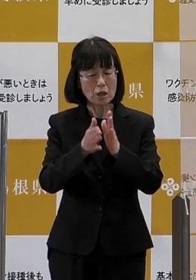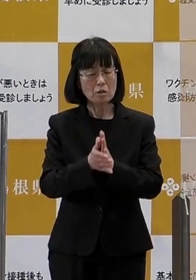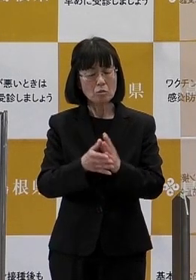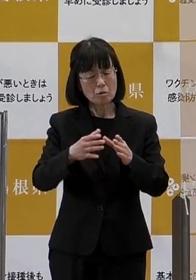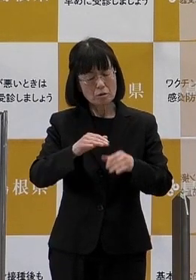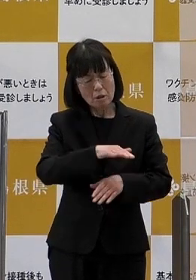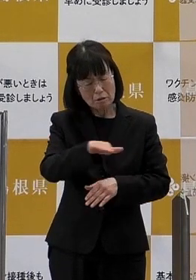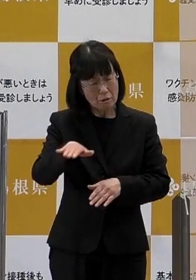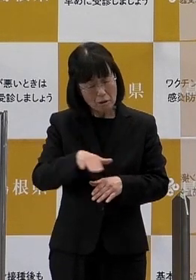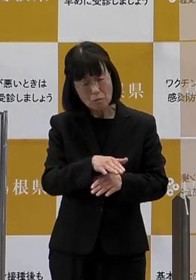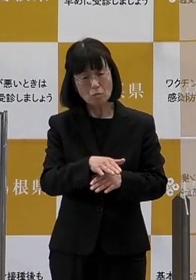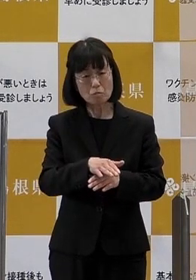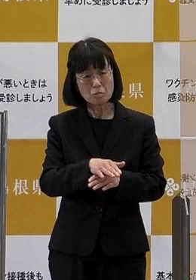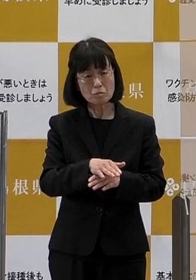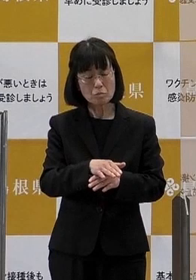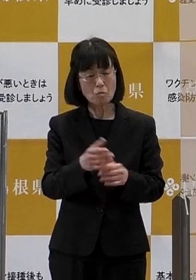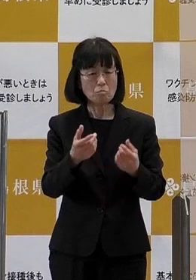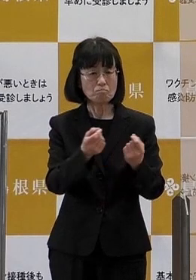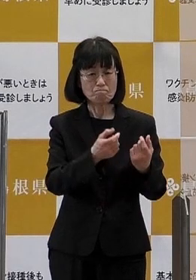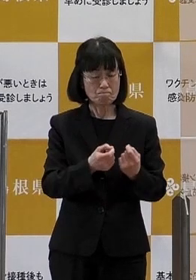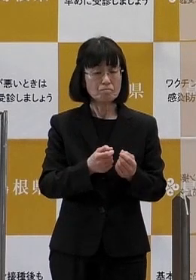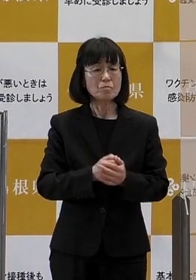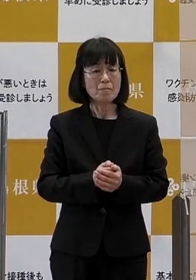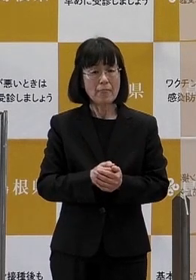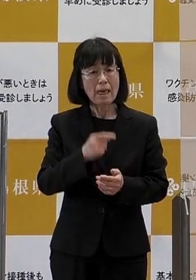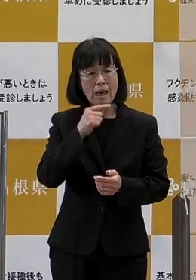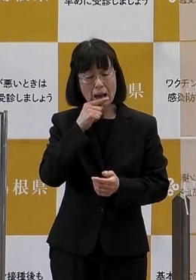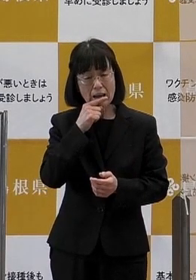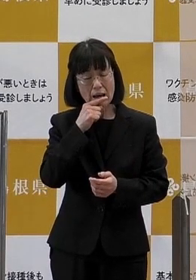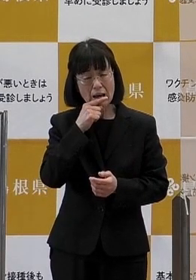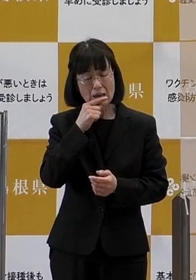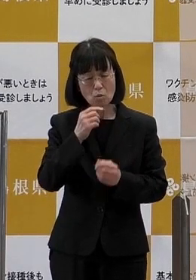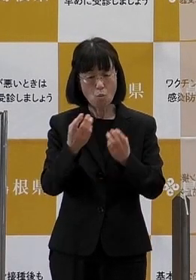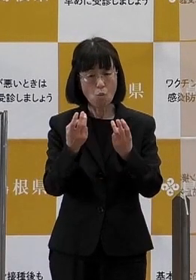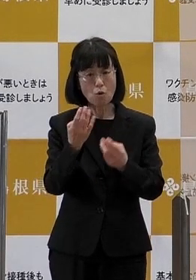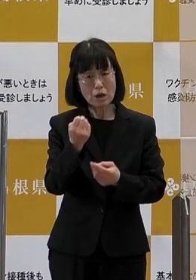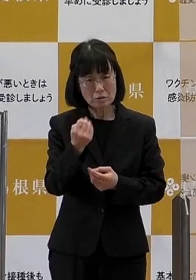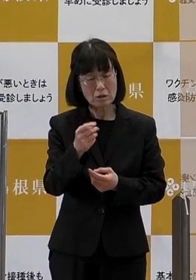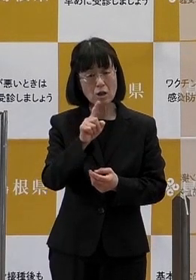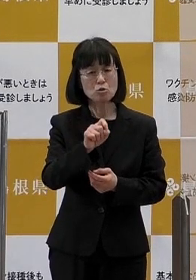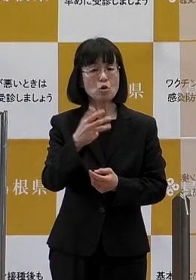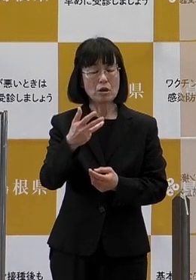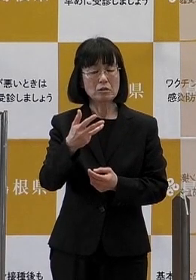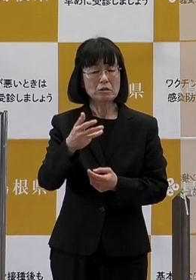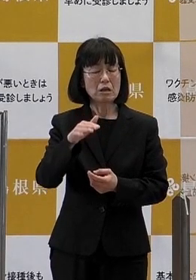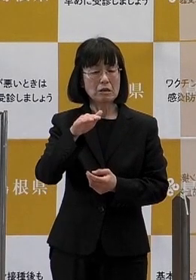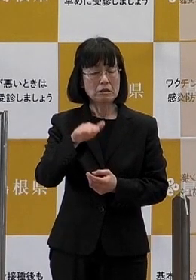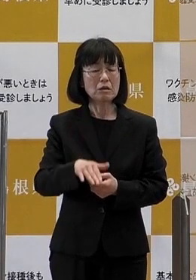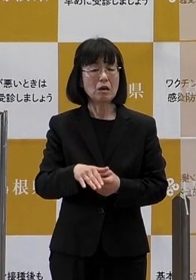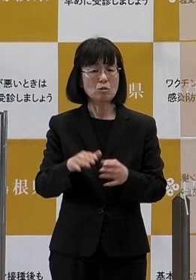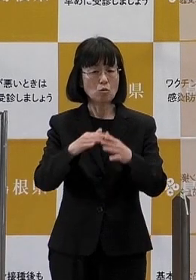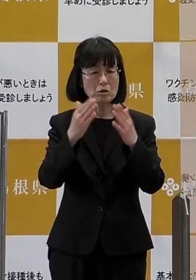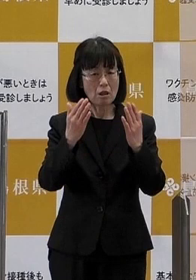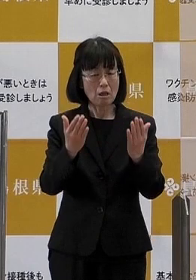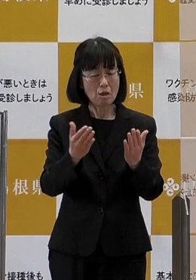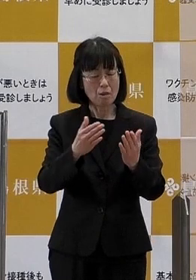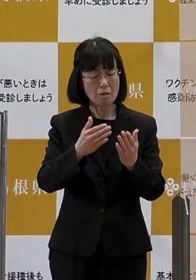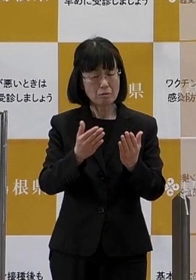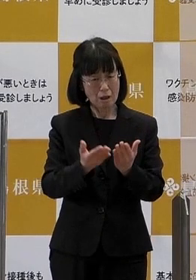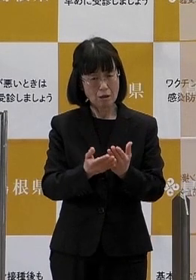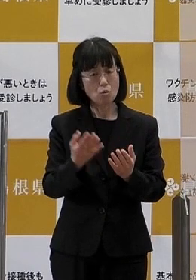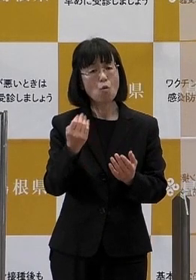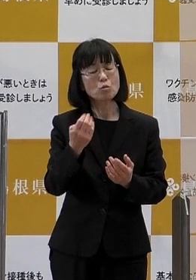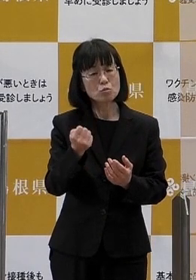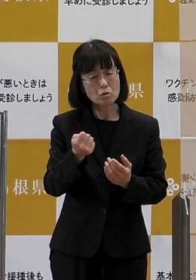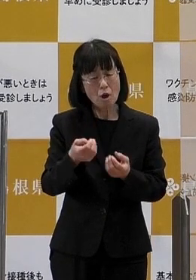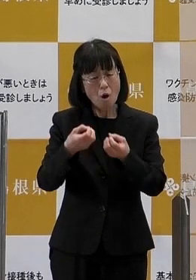状況であります。だから、まあ、赤の数字が18歳以下 の全体の数字ですけれども、もう一つ細かく松江市